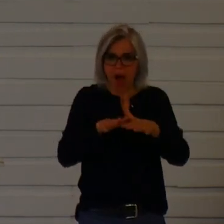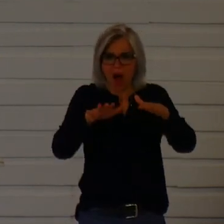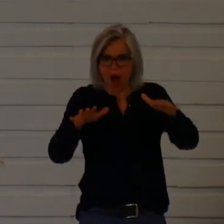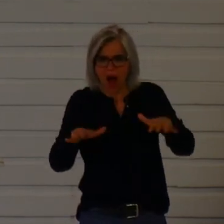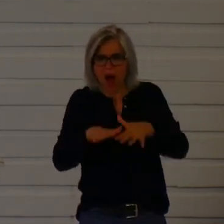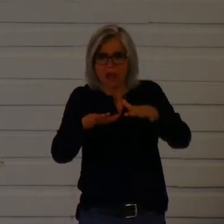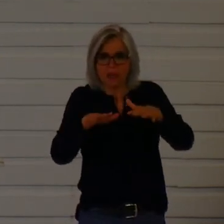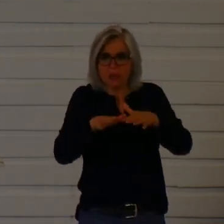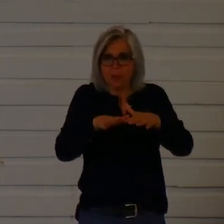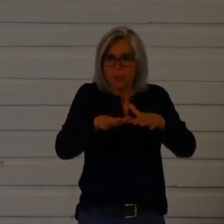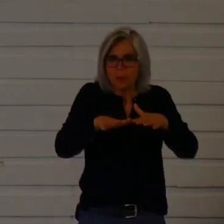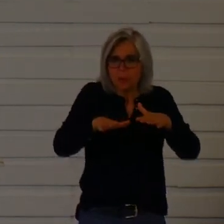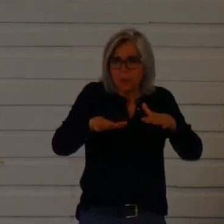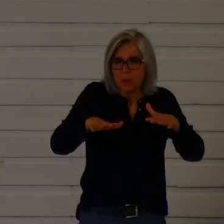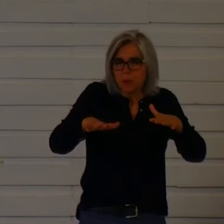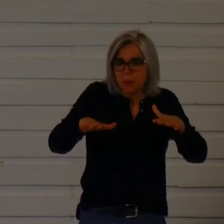è costui